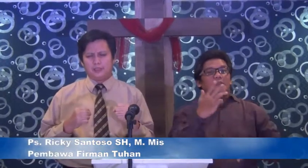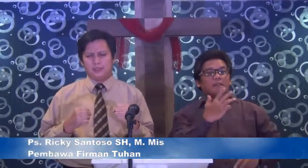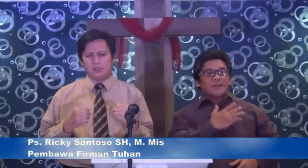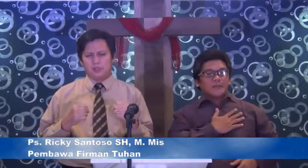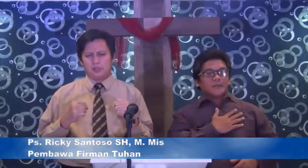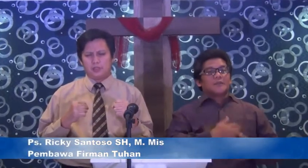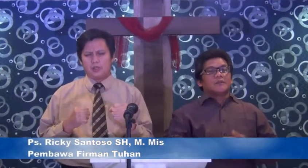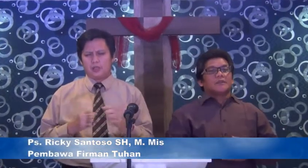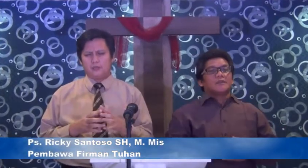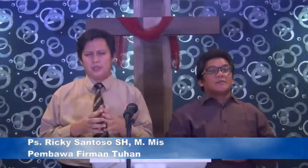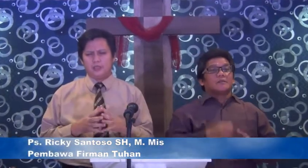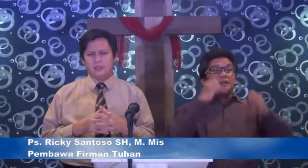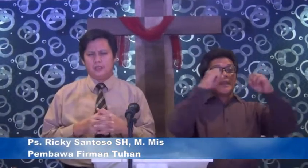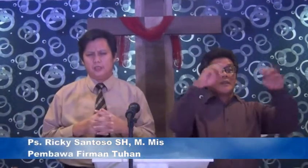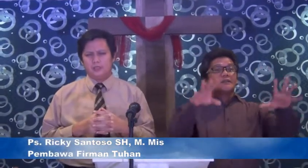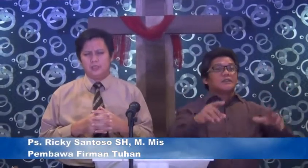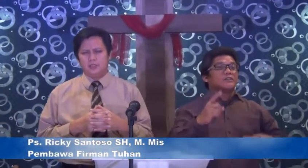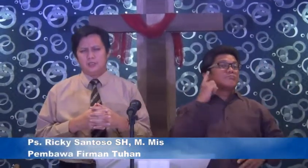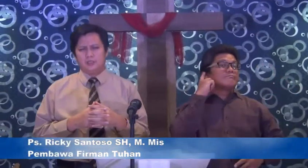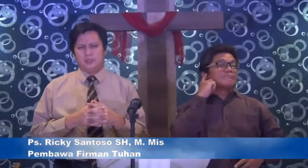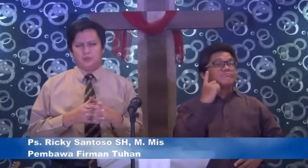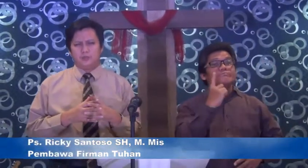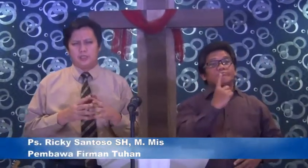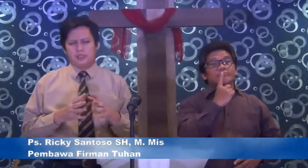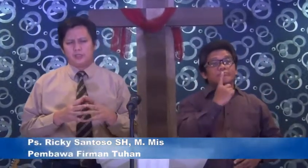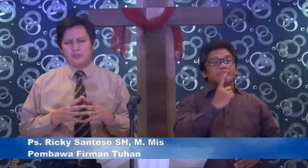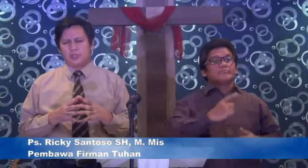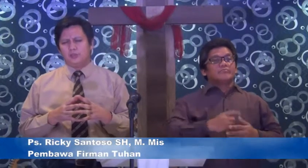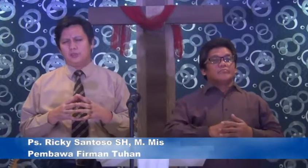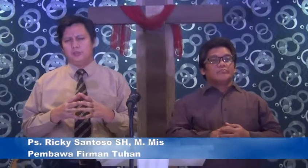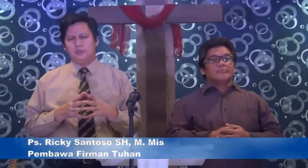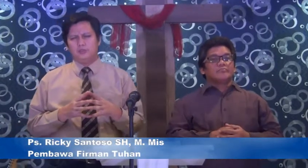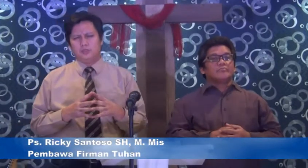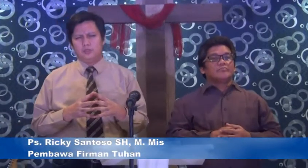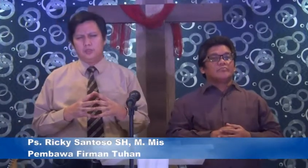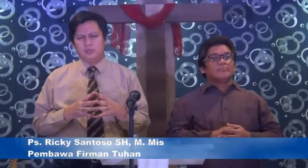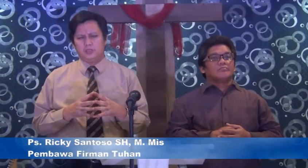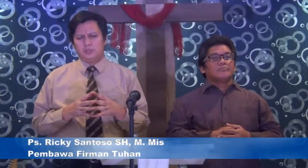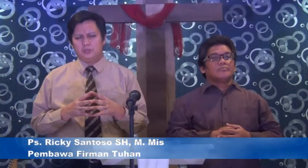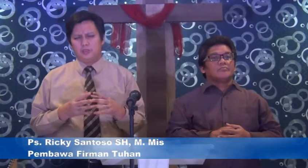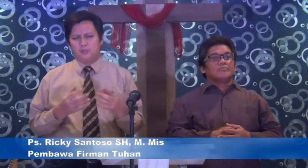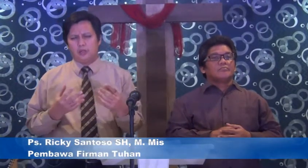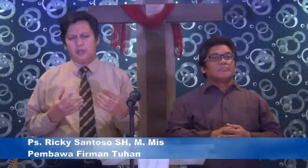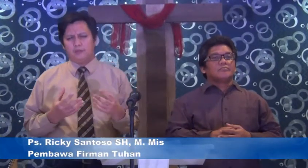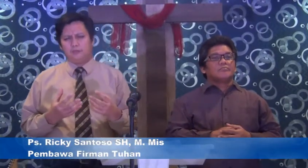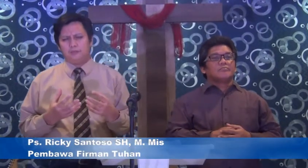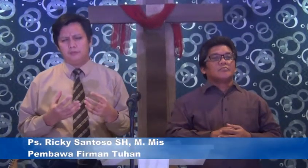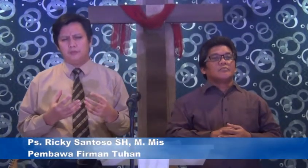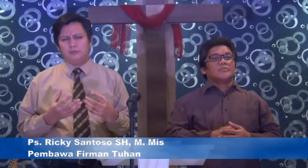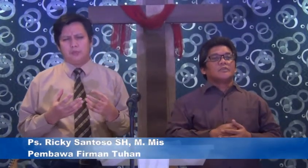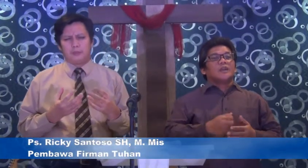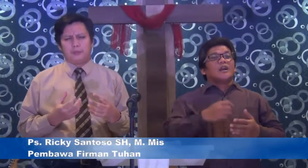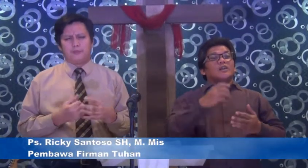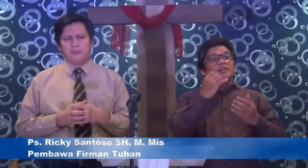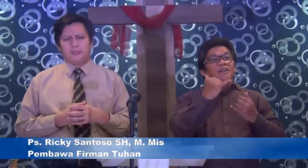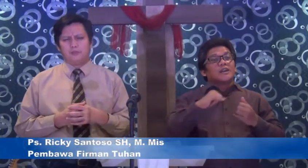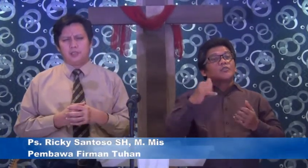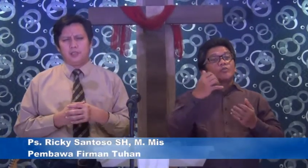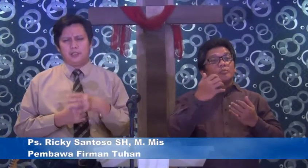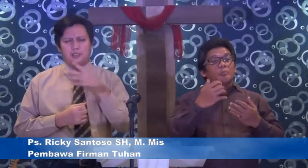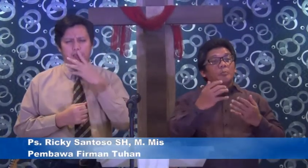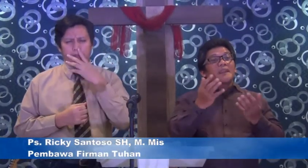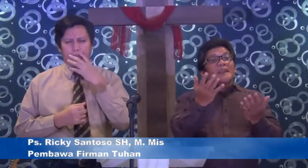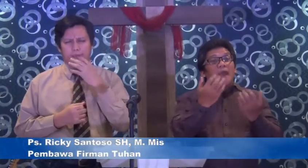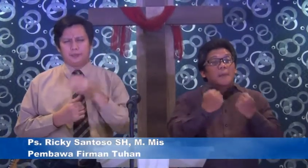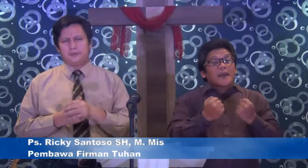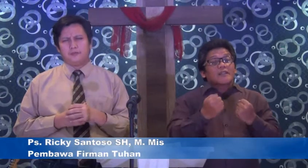Memberkati saudara-saudara kami dan komunitas Tunarungu juga boleh mendapat firman